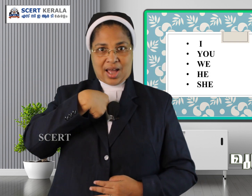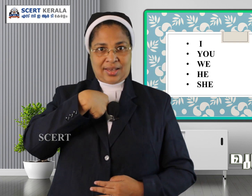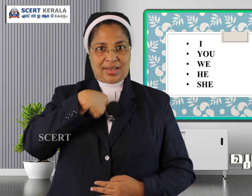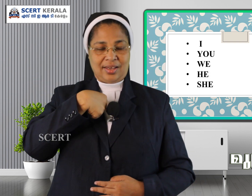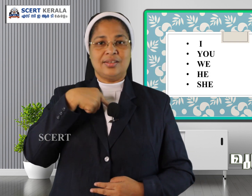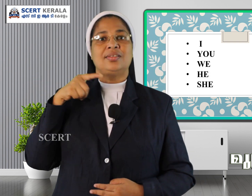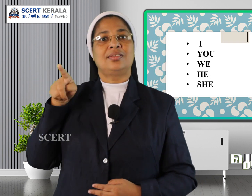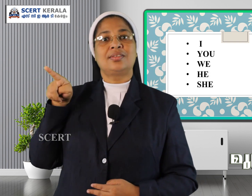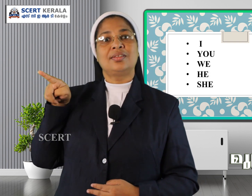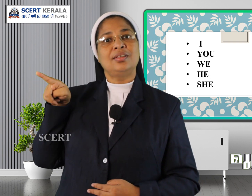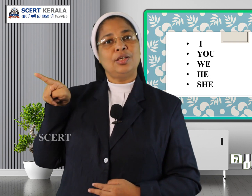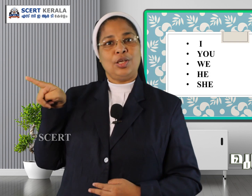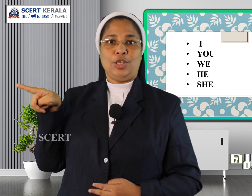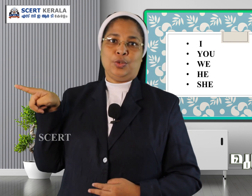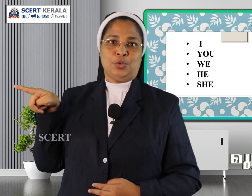ഐ, യു.